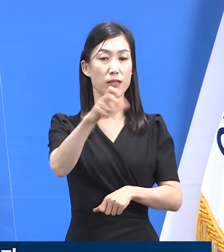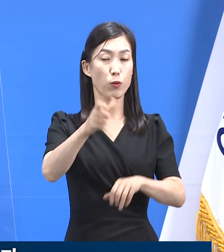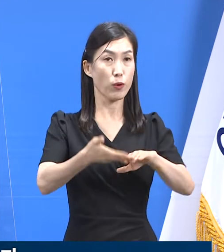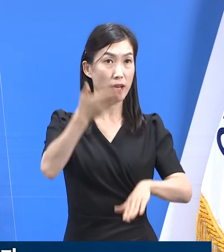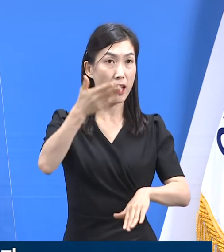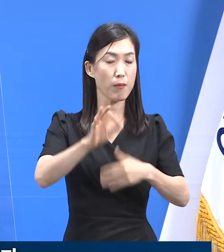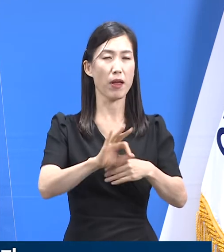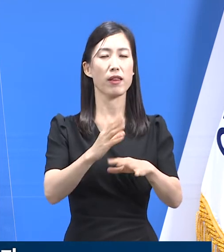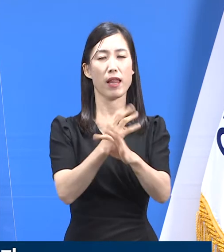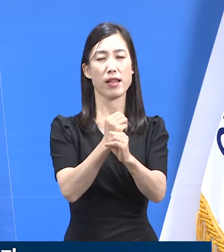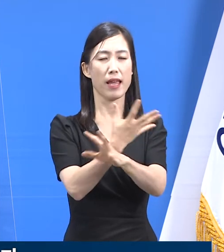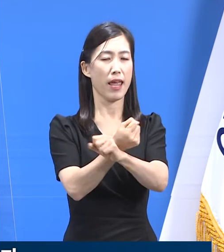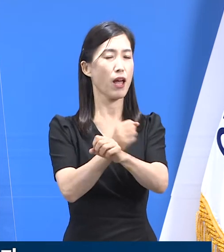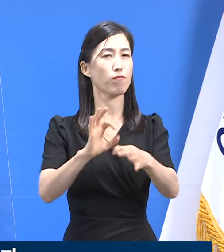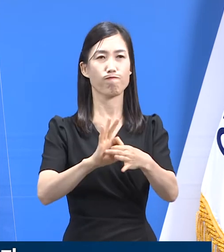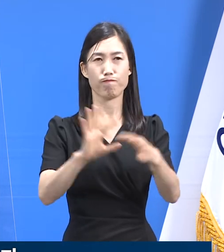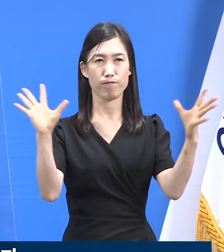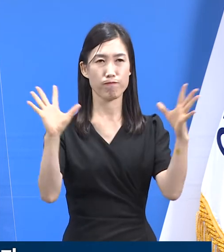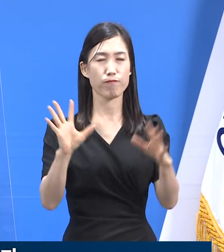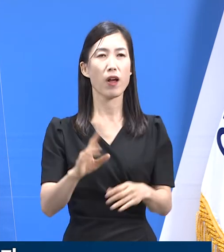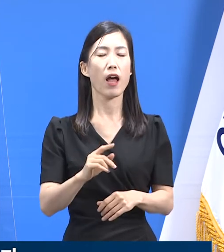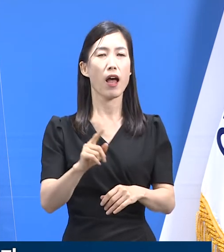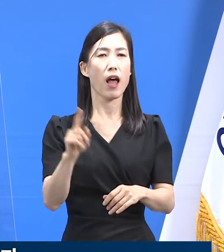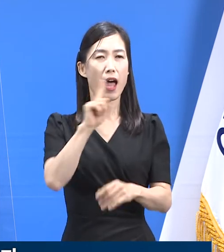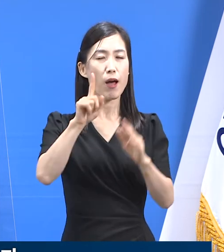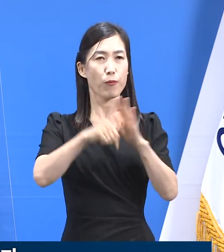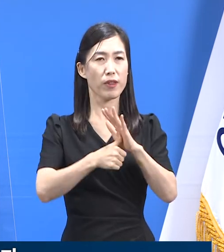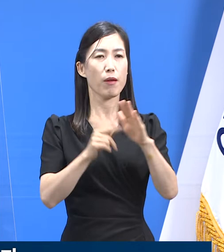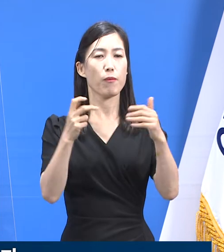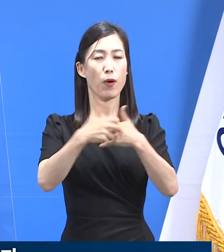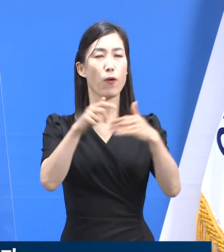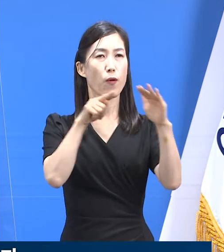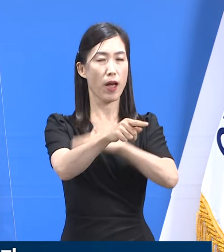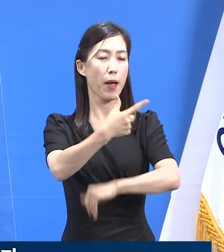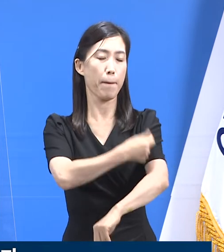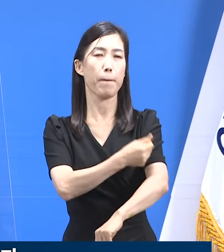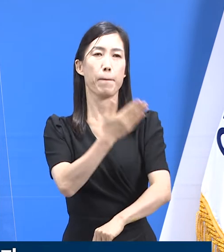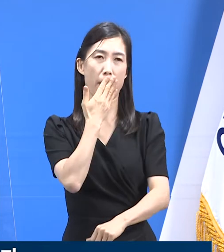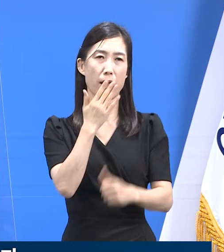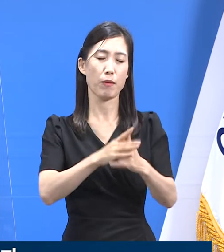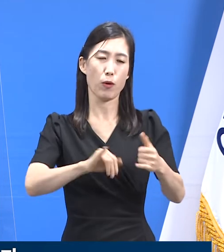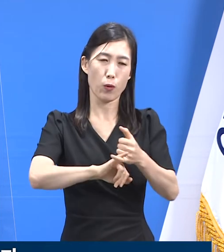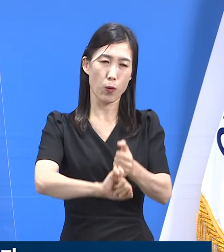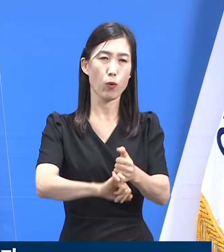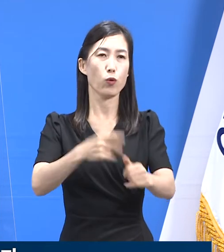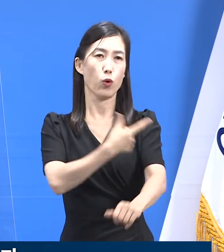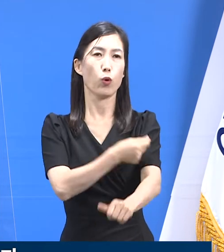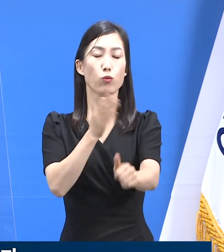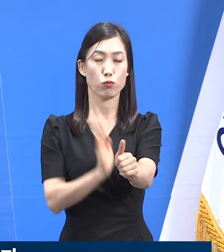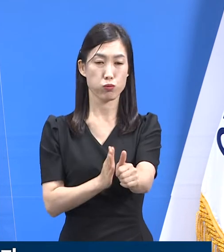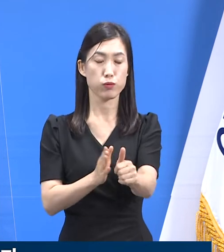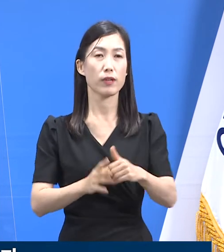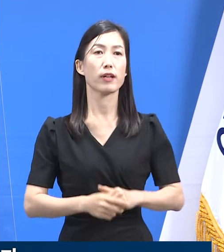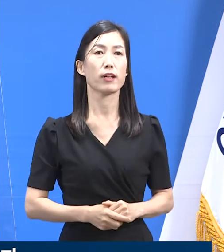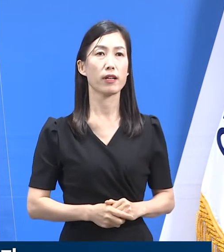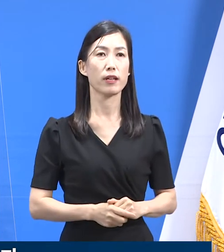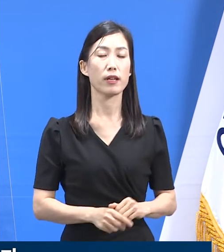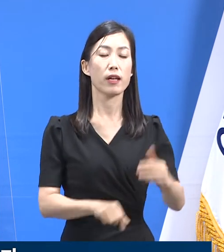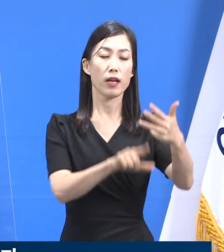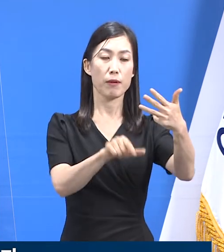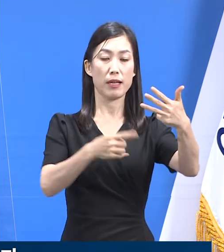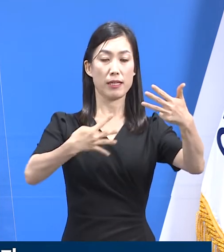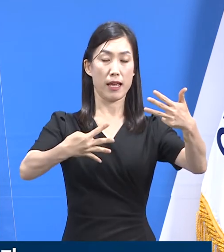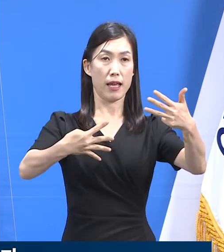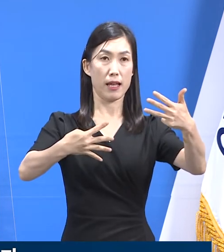경우에는 날짜와 상관없이 추가 접종 예약을 하실 수 있으니 많은 참여 부탁드립니다. 8월 4일